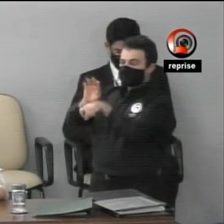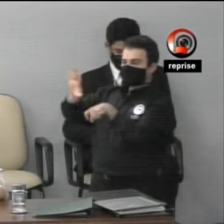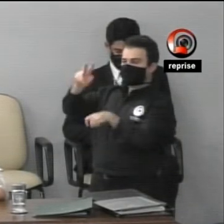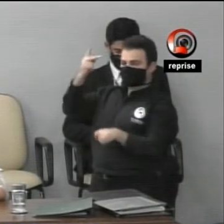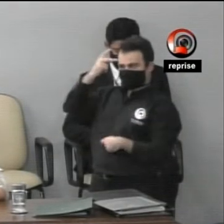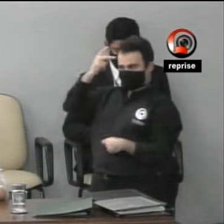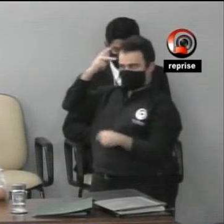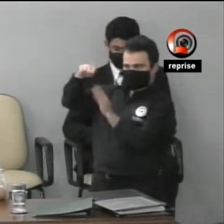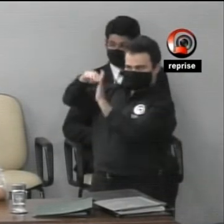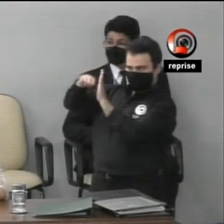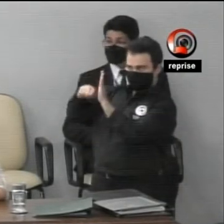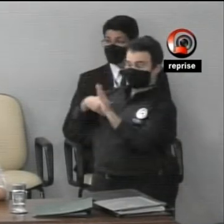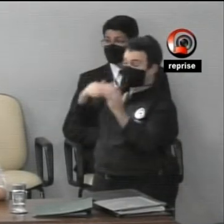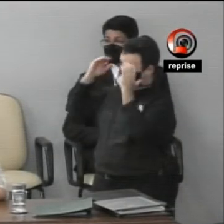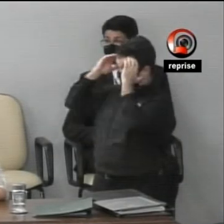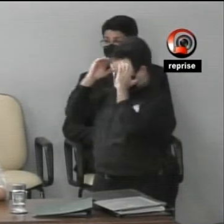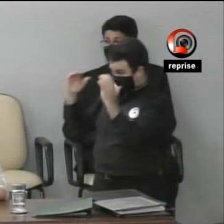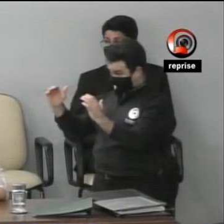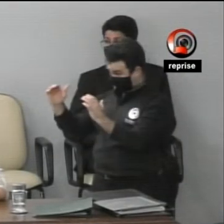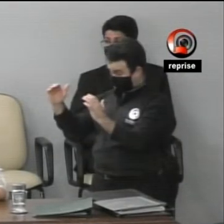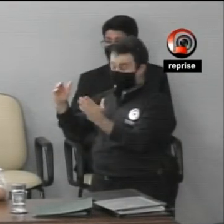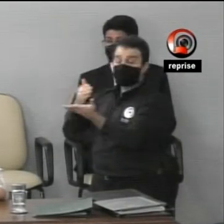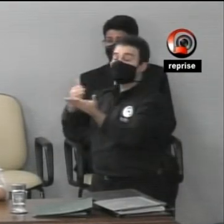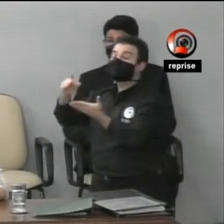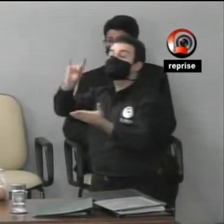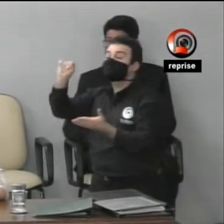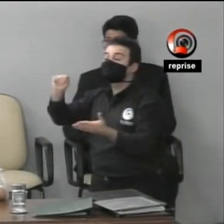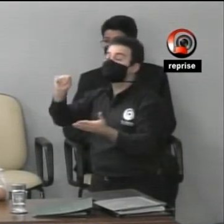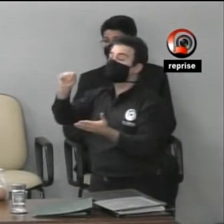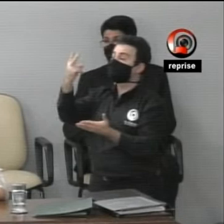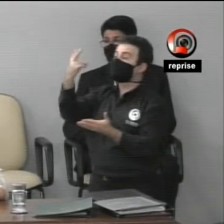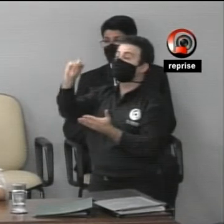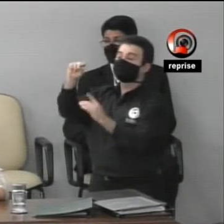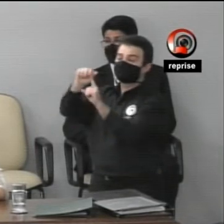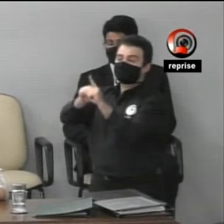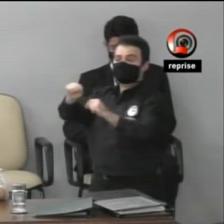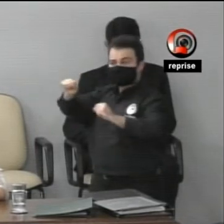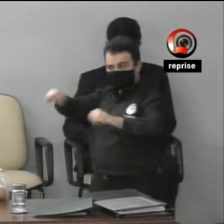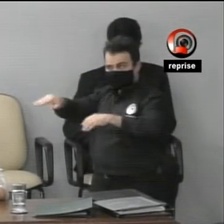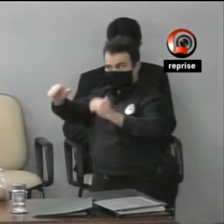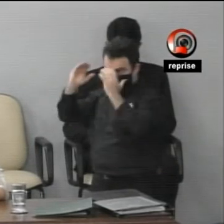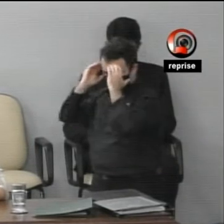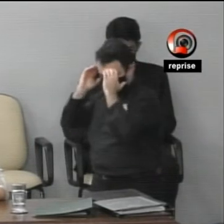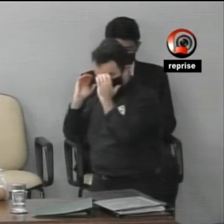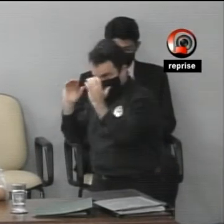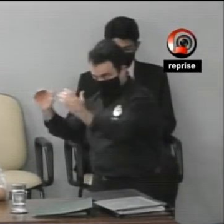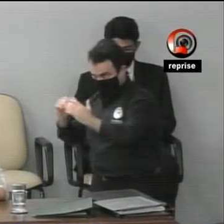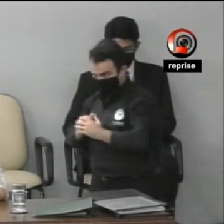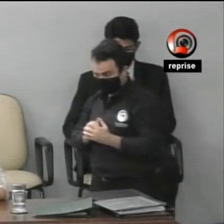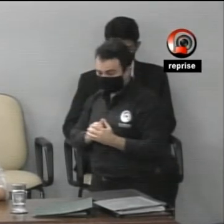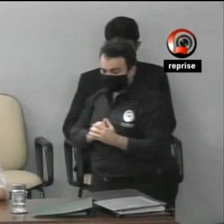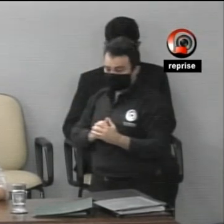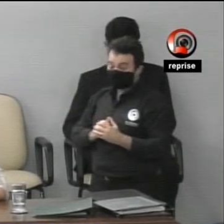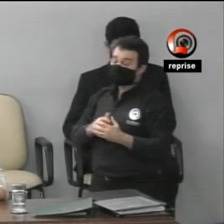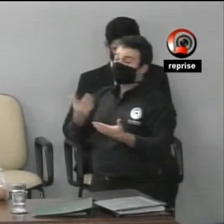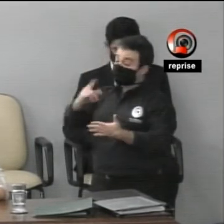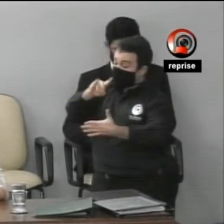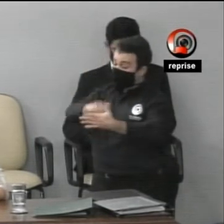a partir do dia 20 de setembro. Primeiro, em respeito a todos aqueles que trabalharam nesse documento